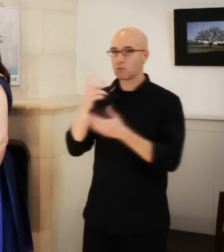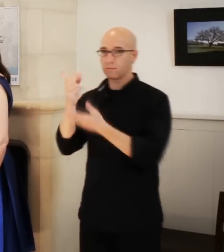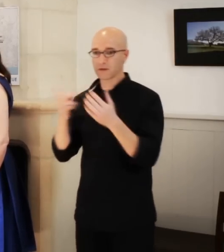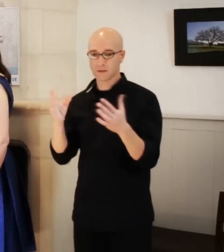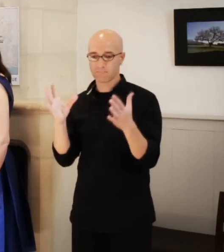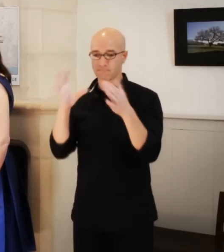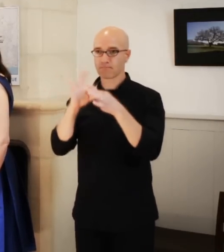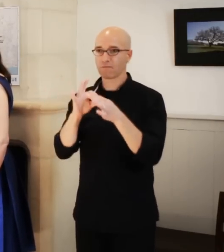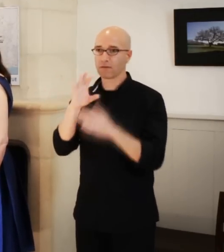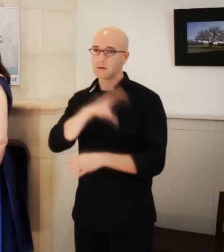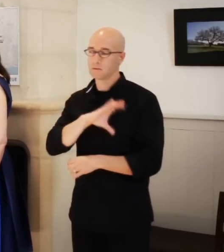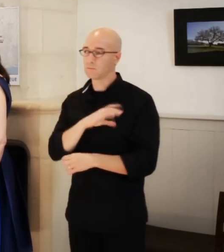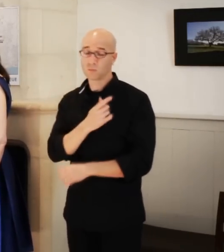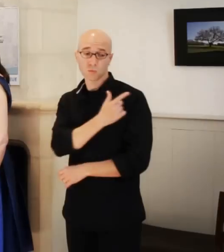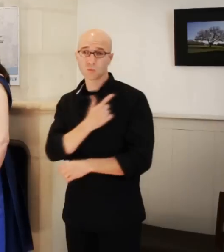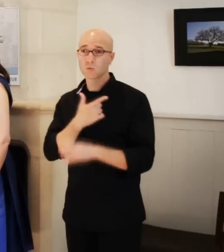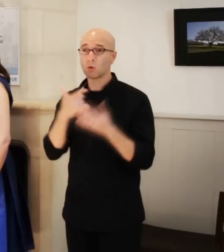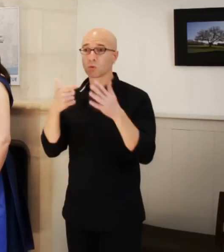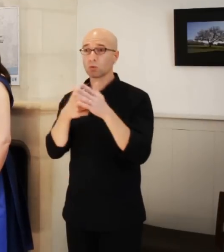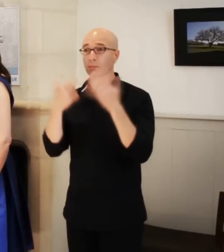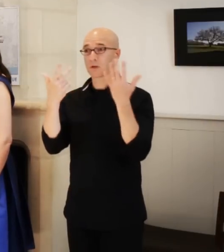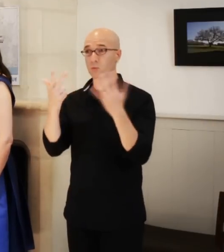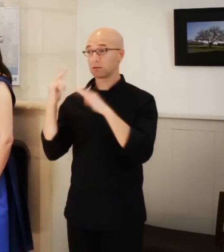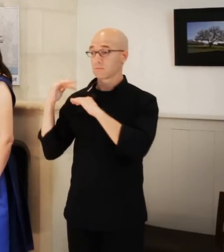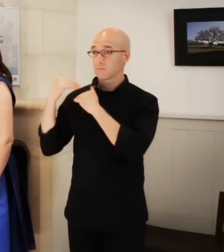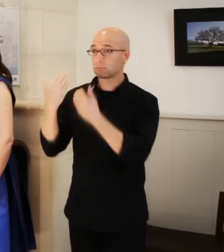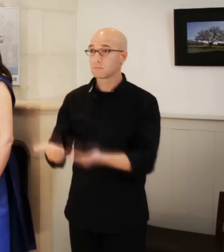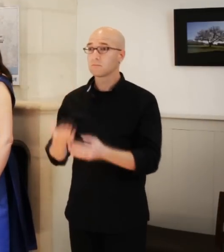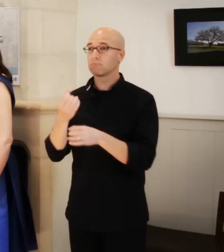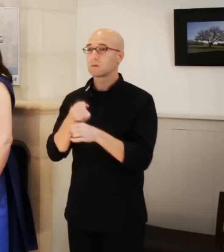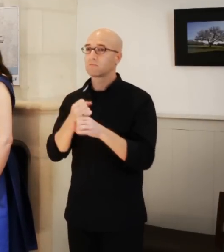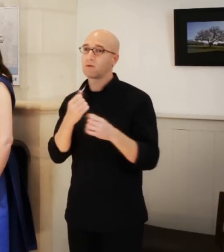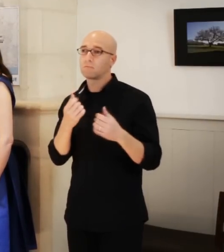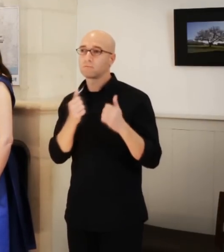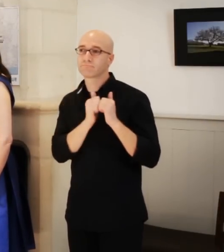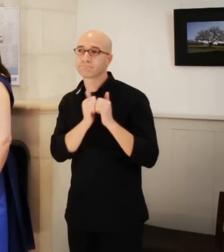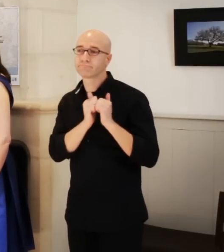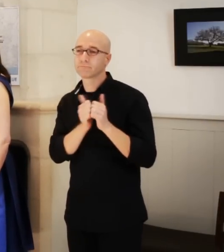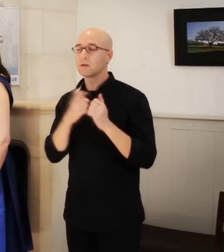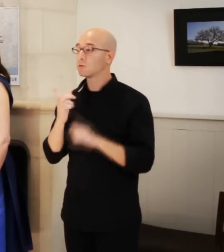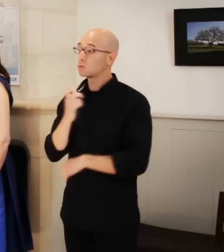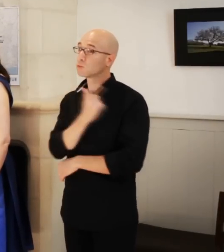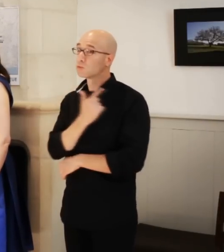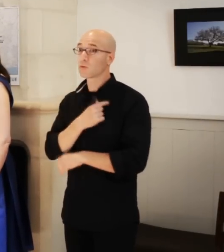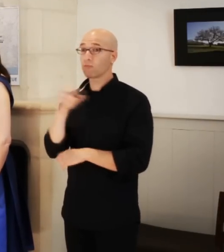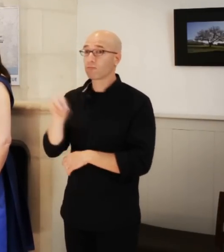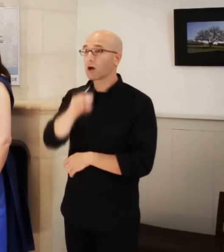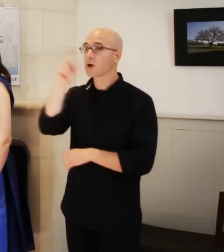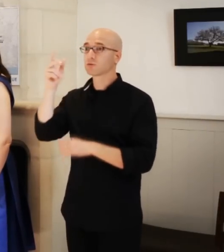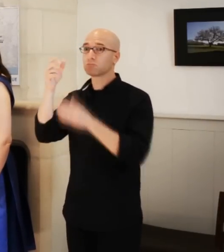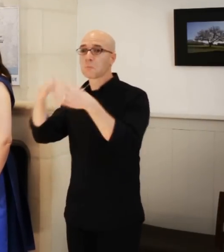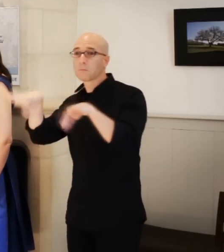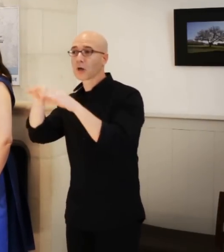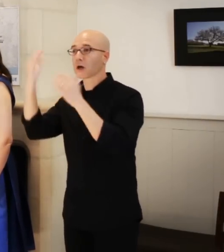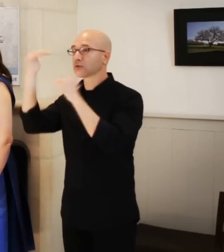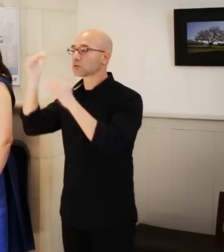2008. Et l'idée de départ de cette idée, c'est que lorsqu'on voyage, lorsqu'on se promène à l'étranger ou pas loin, en fait, on a toujours